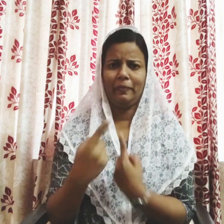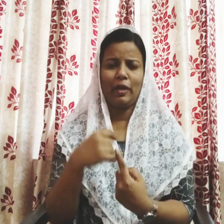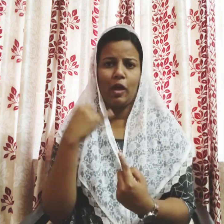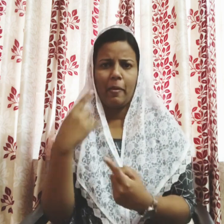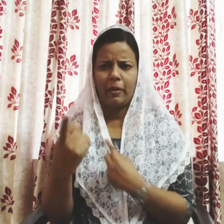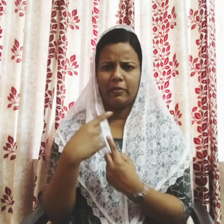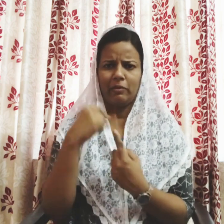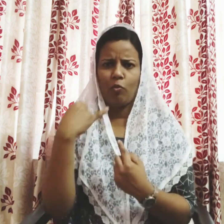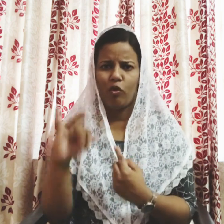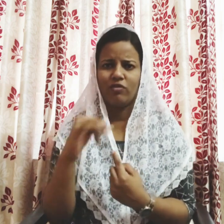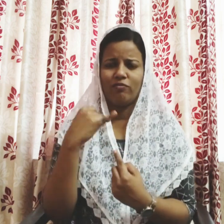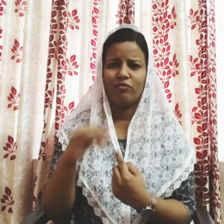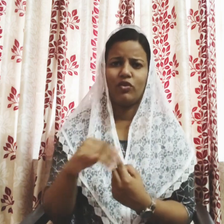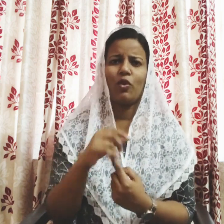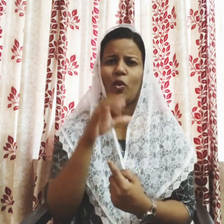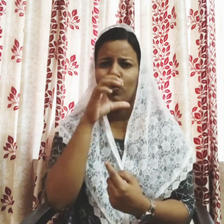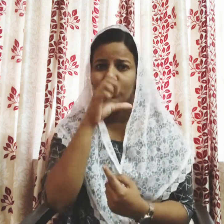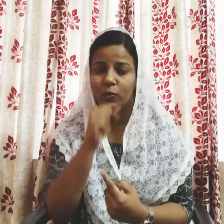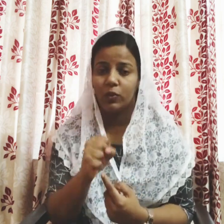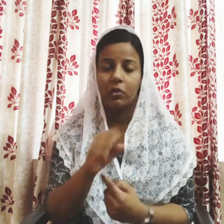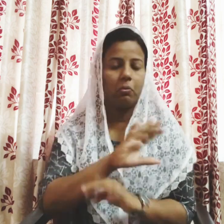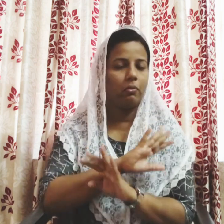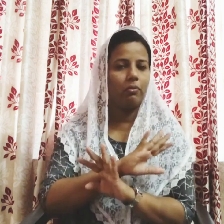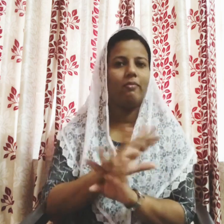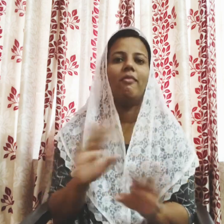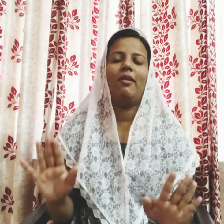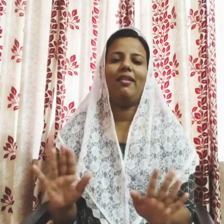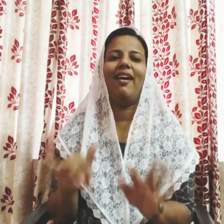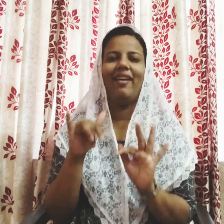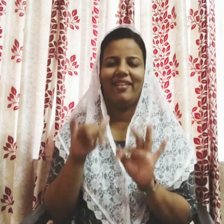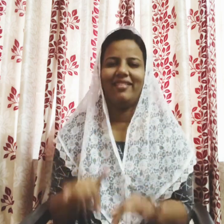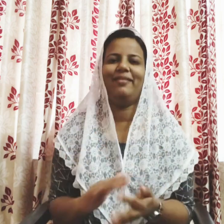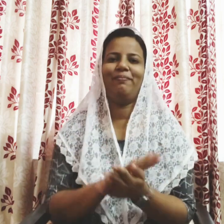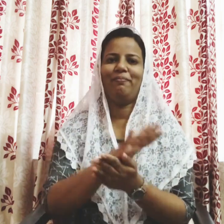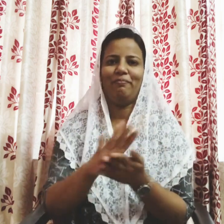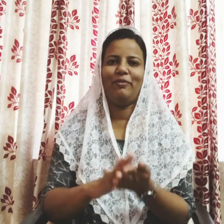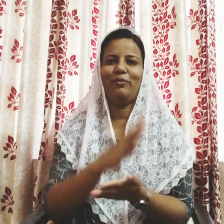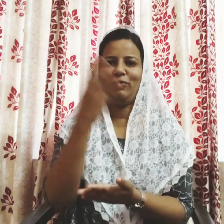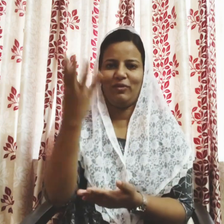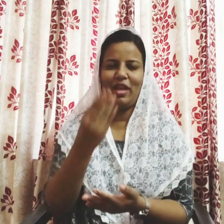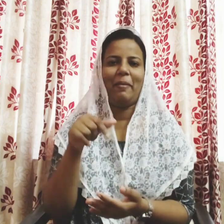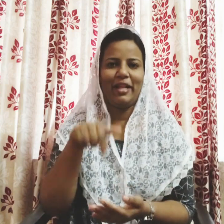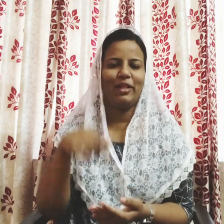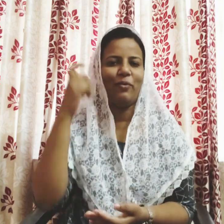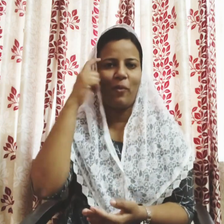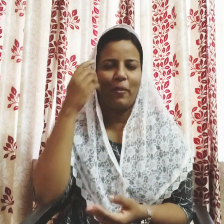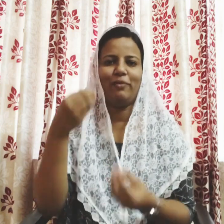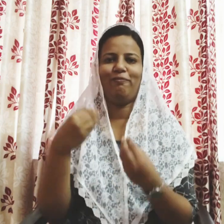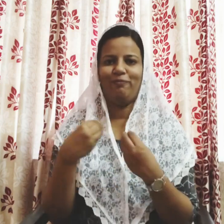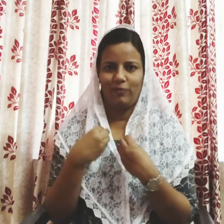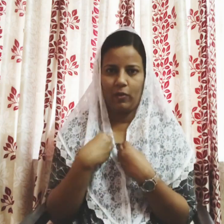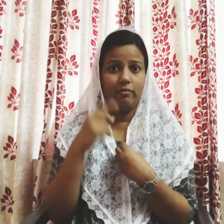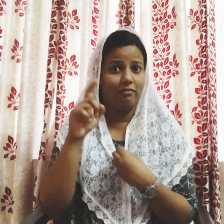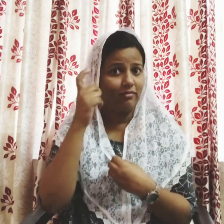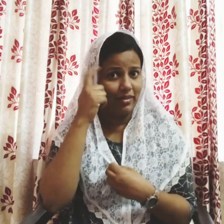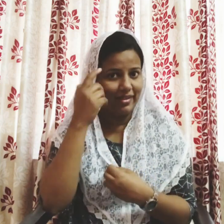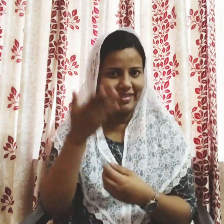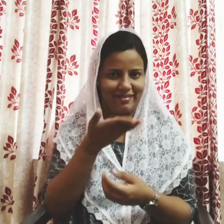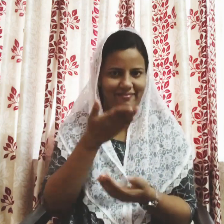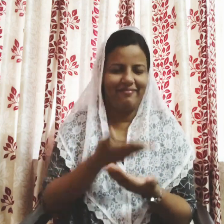പരസ്പരം മോശമായി സംസാരിക്കുകയോ കുറ്റപ്പെടുത്തുകയോ ചെയ്യരുത്. ഇതാണ് പരിശുദ്ധാത്മാവ് ഈ പ്രഭാതത്തിൽ നമ്മളെ ഓർപ്പിക്കുന്നത്. ശ്രദ്ധയോടെ കേൾക്കണം കേട്ടോ.